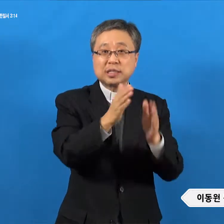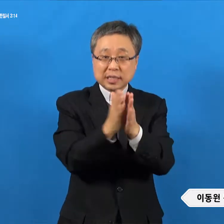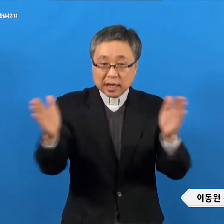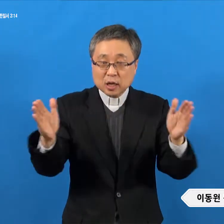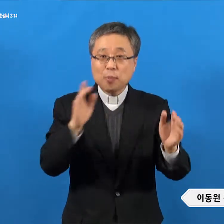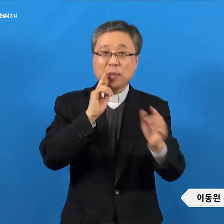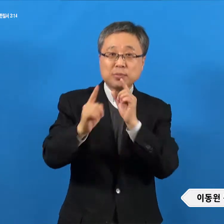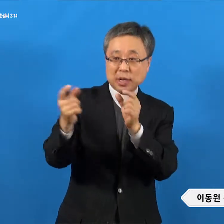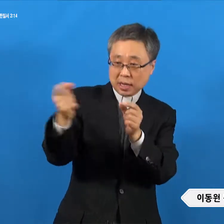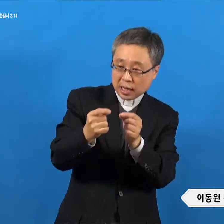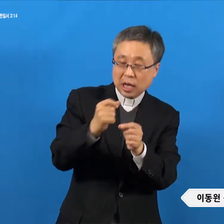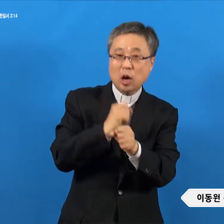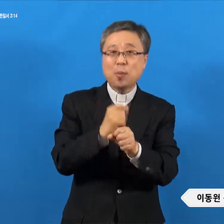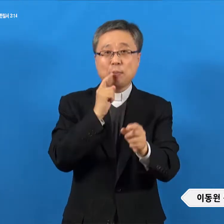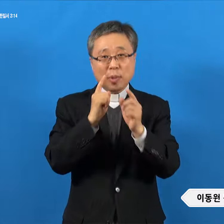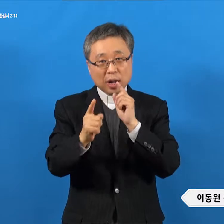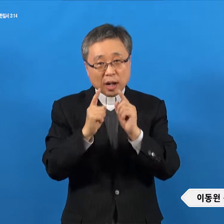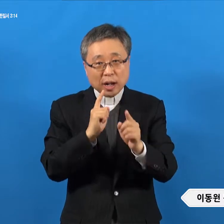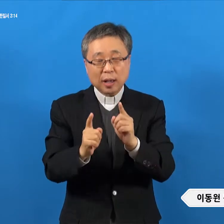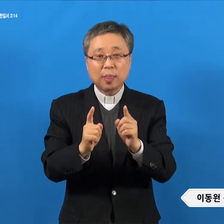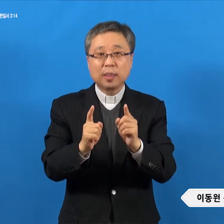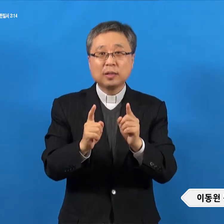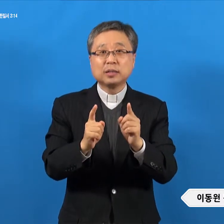말씀을 가까이 하고 말씀을